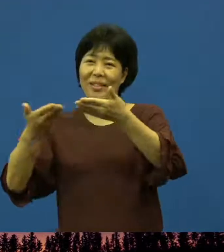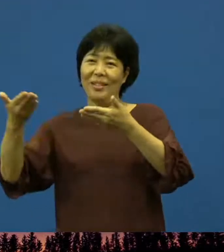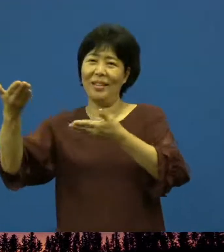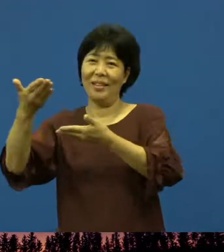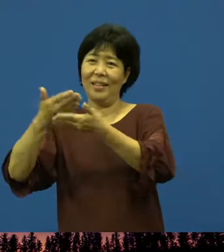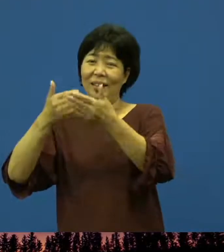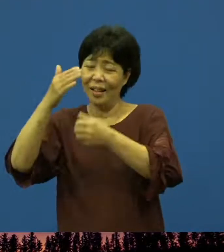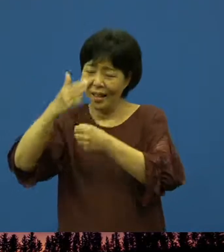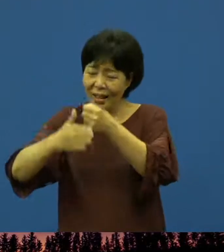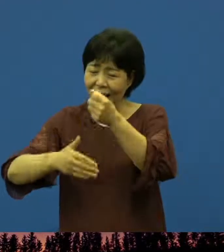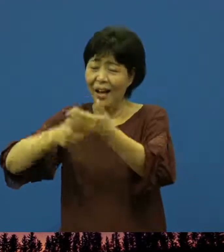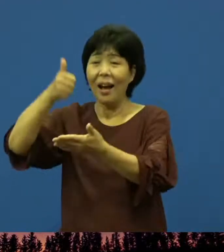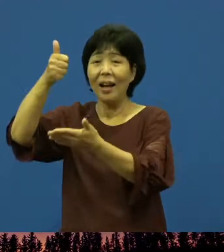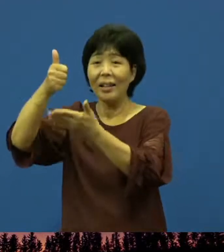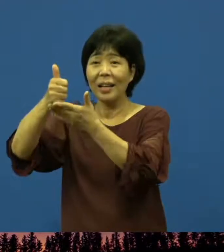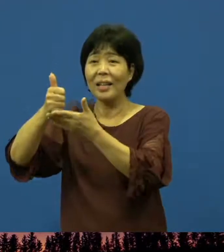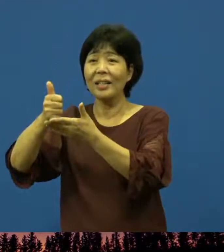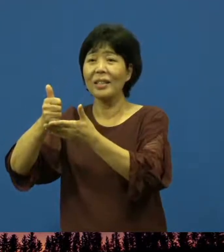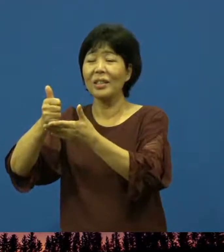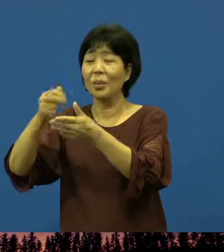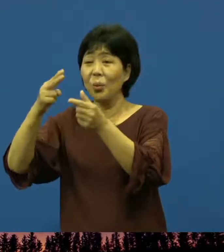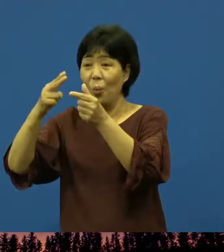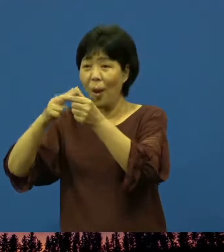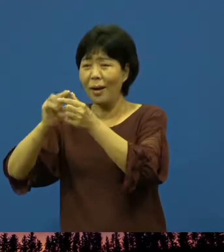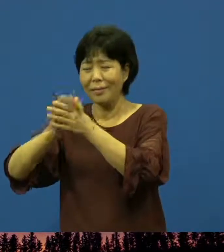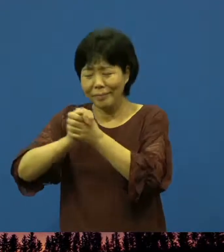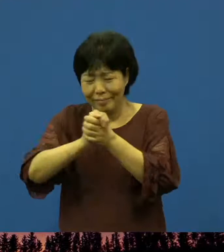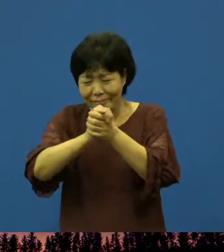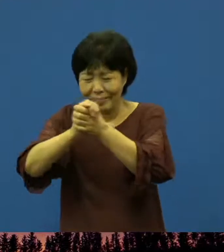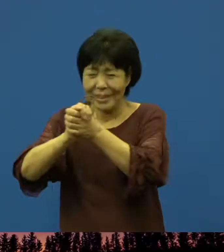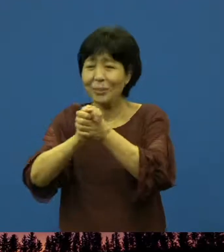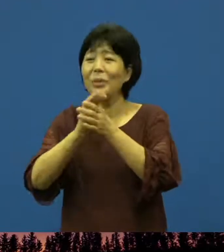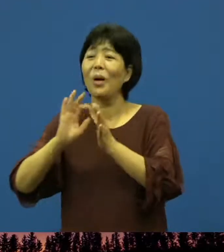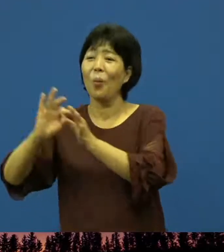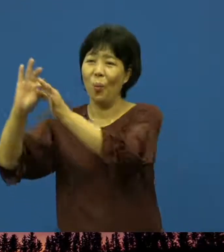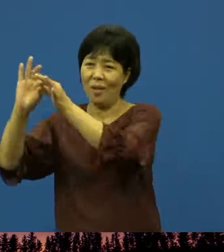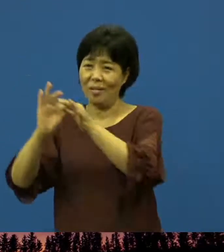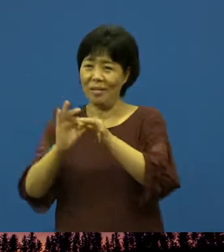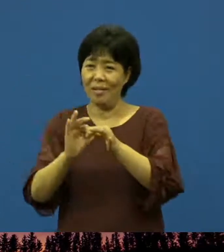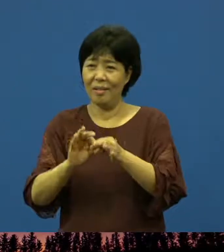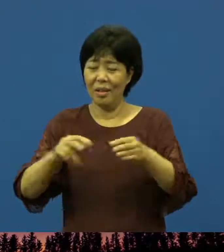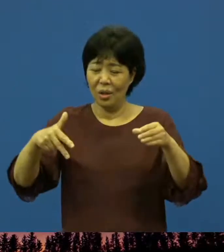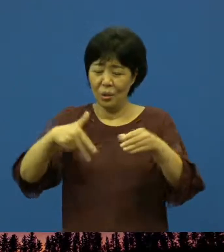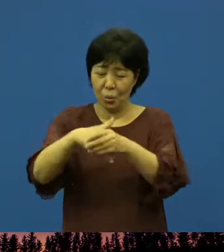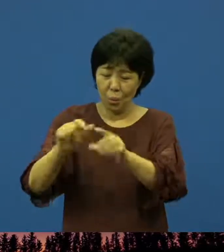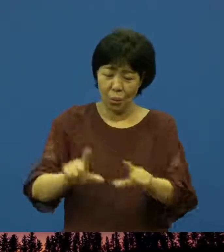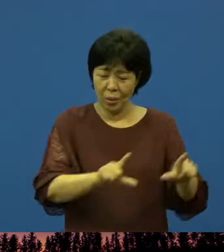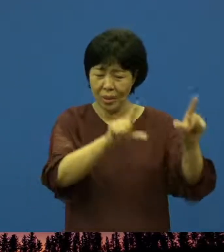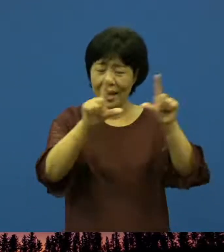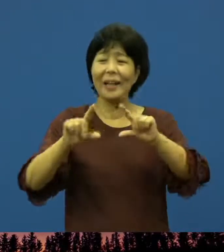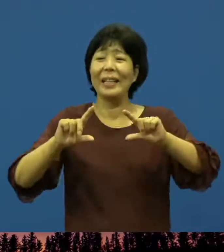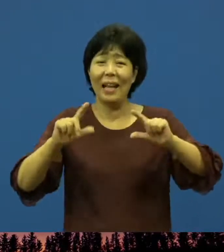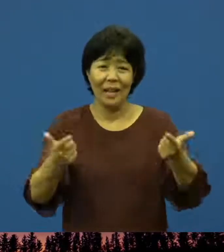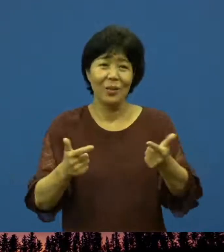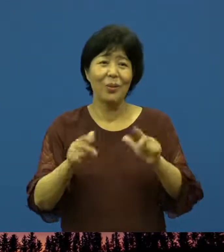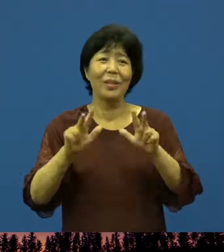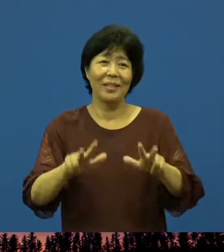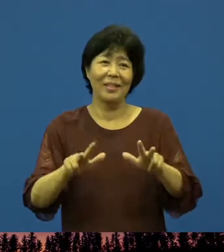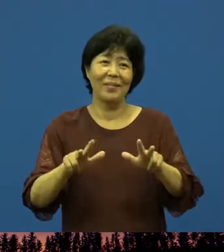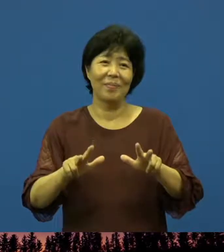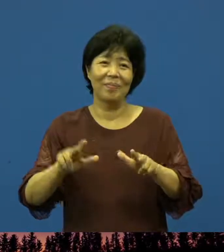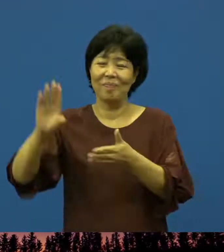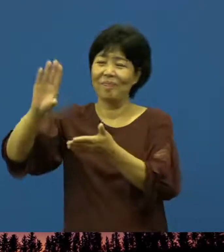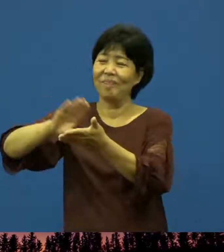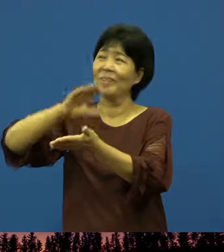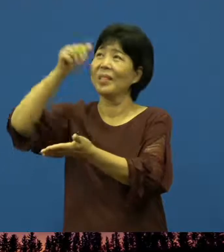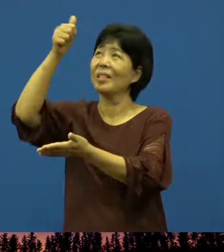하나님과 친밀한 관계를 맺어야 합니다. 그래서 종교 생활이 아니라 일상의 삶 속에서 우리는 그분을